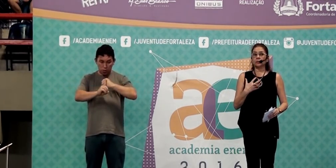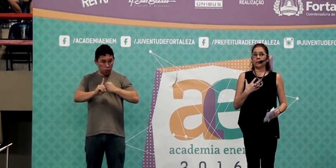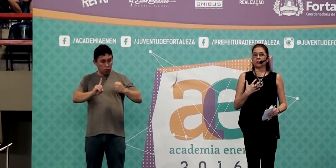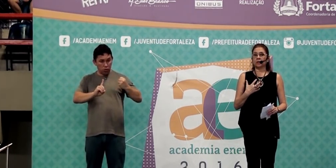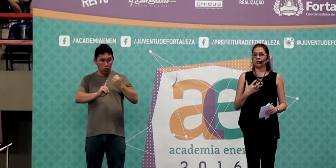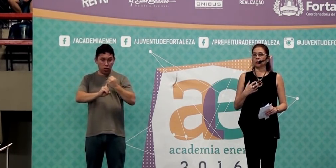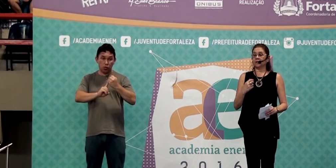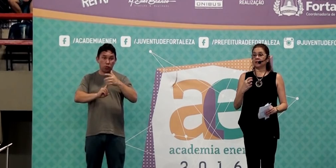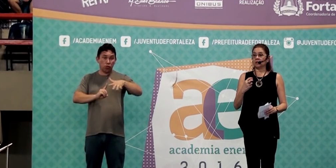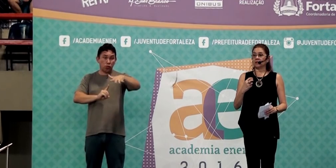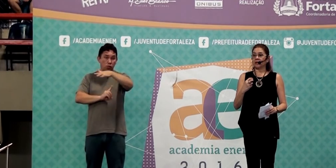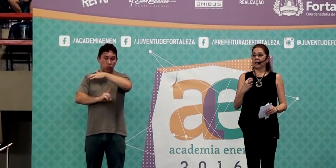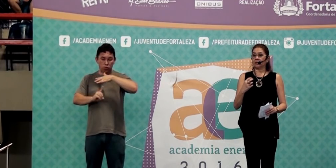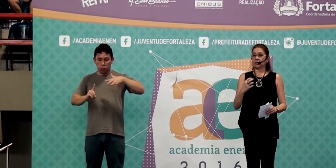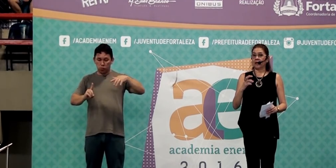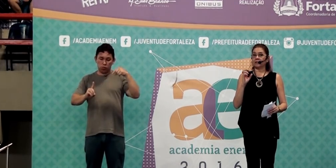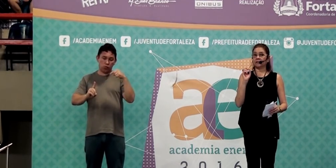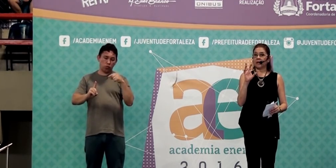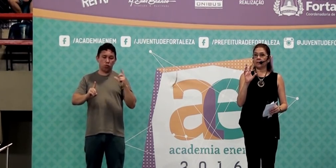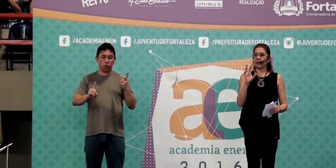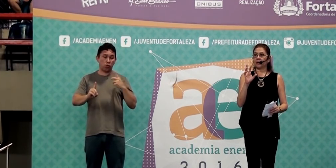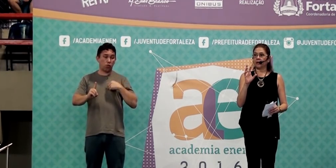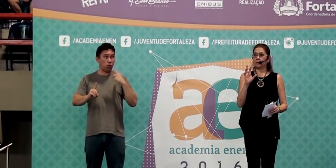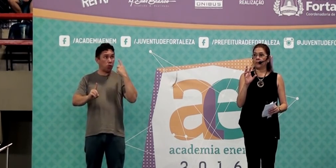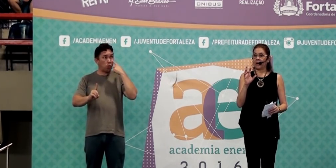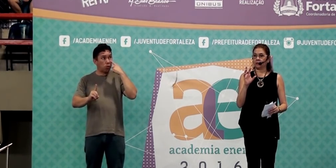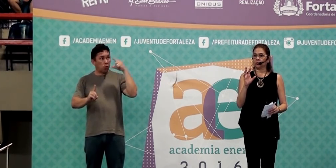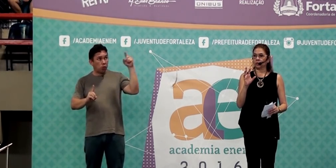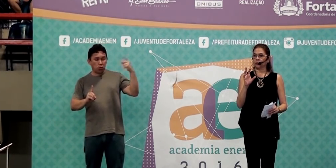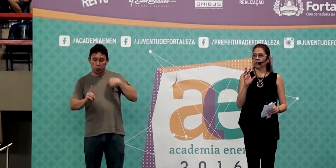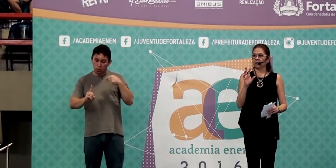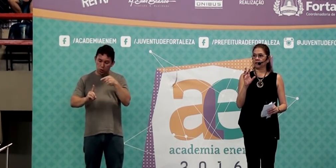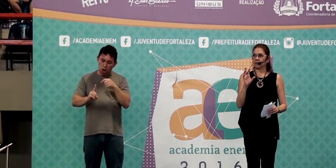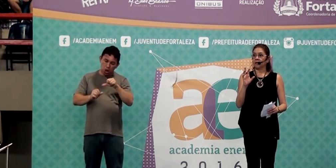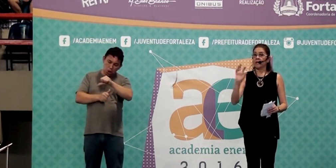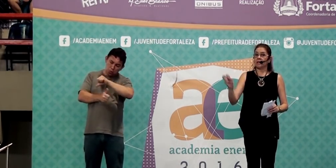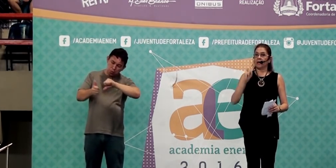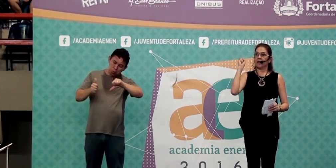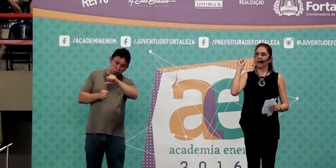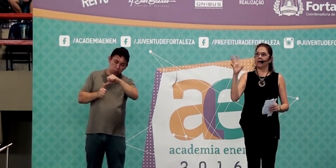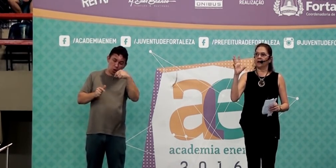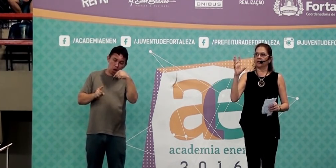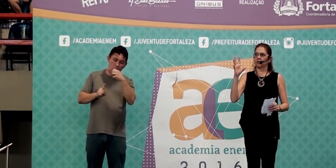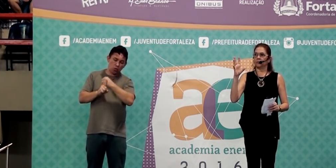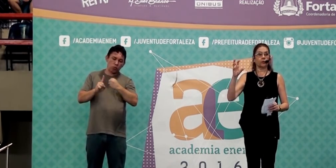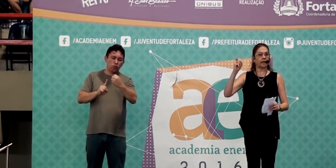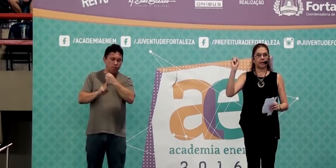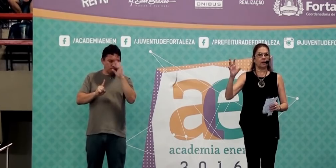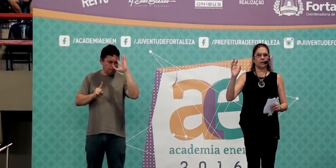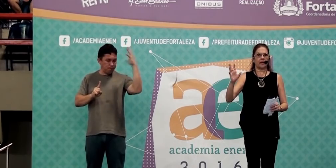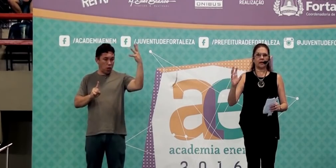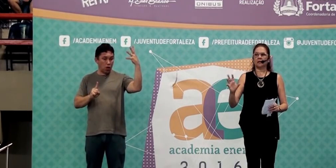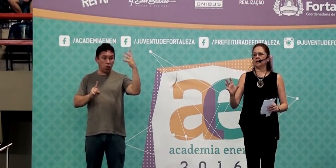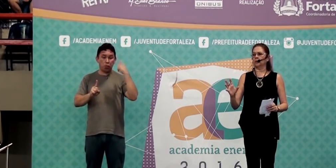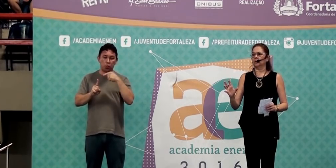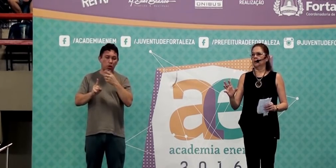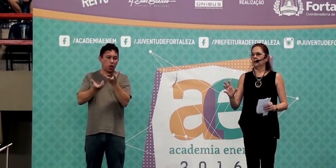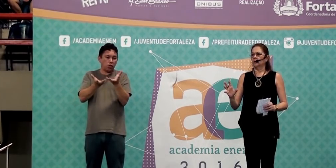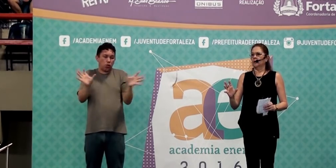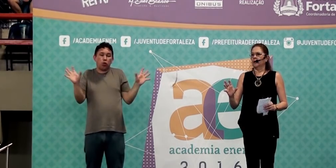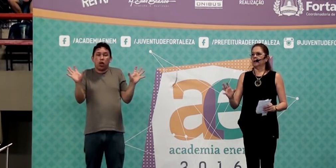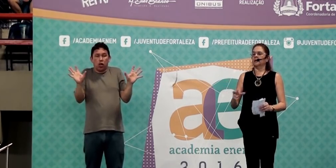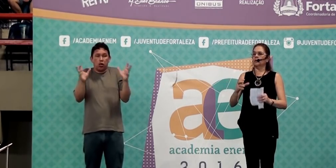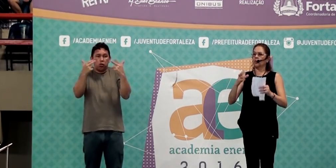É muito importante quando a sociedade recebe aquele impacto de mudança e ela reage, porque ela não quer